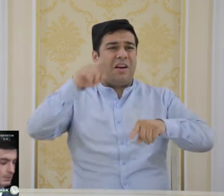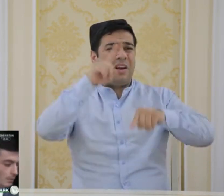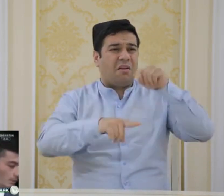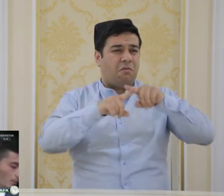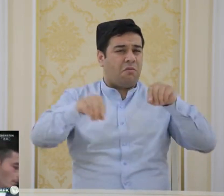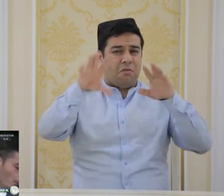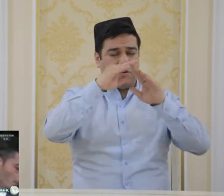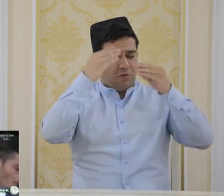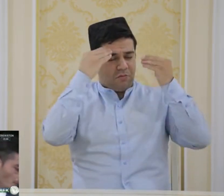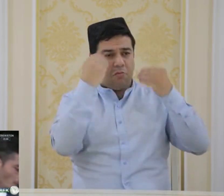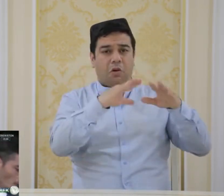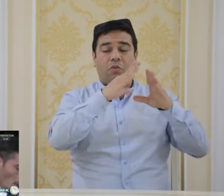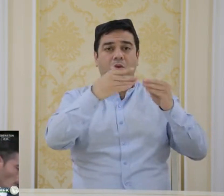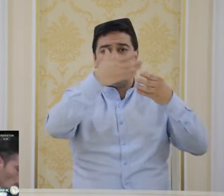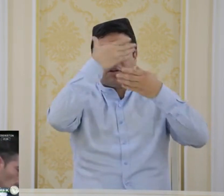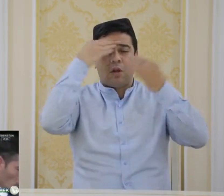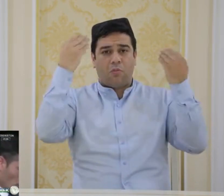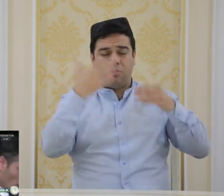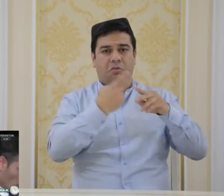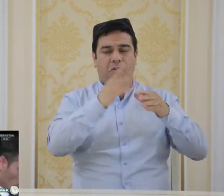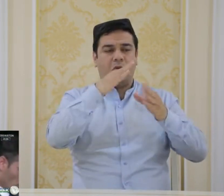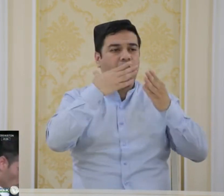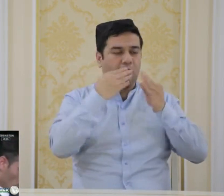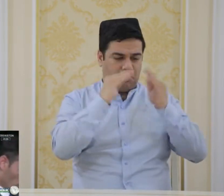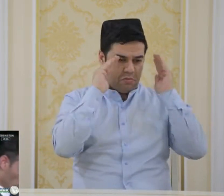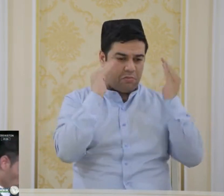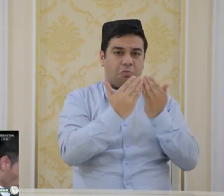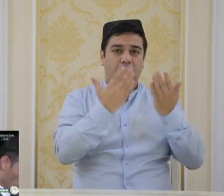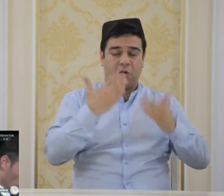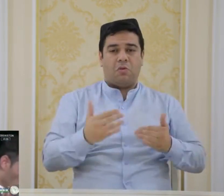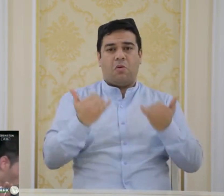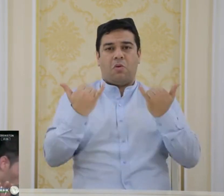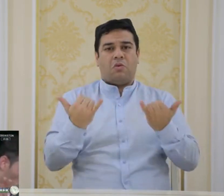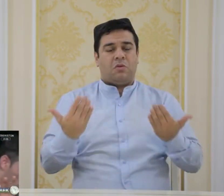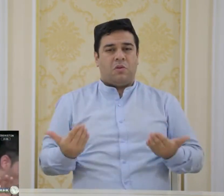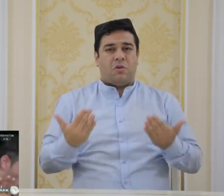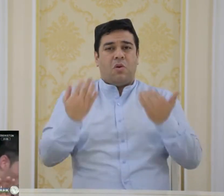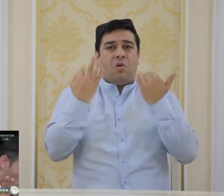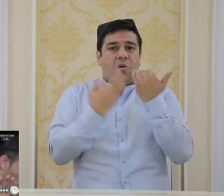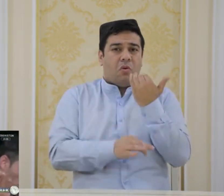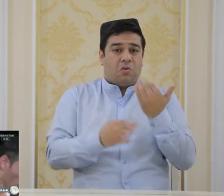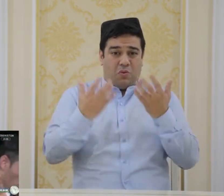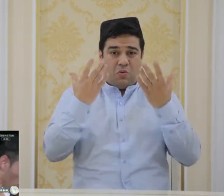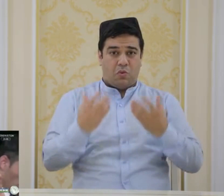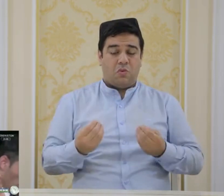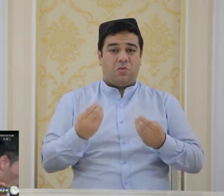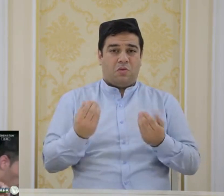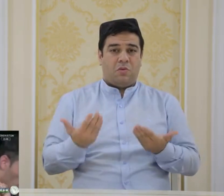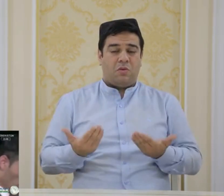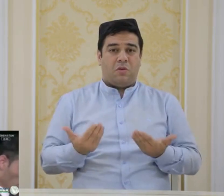hech kim. Ular shunaqa. Hozir oxirgi kunga